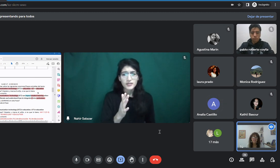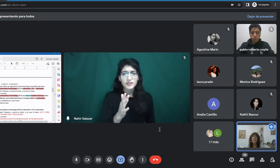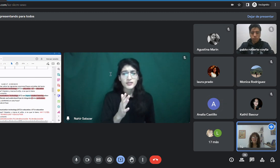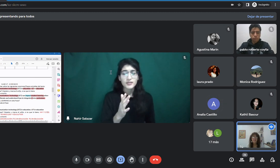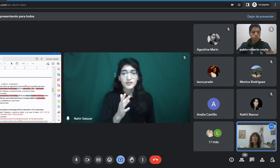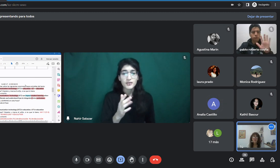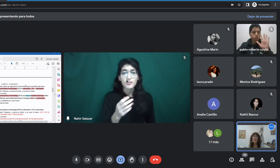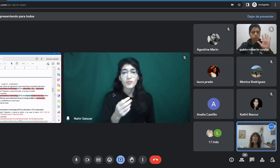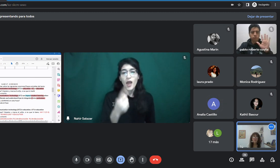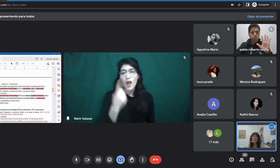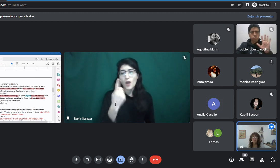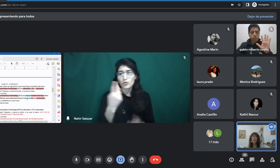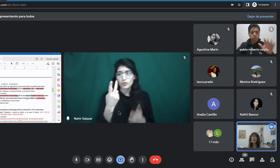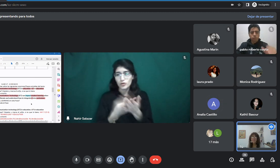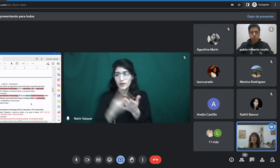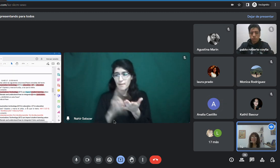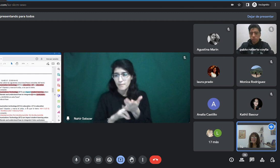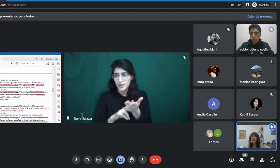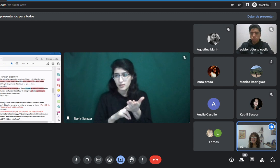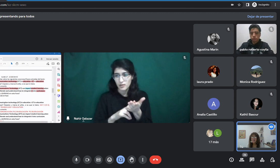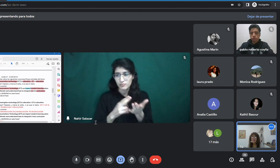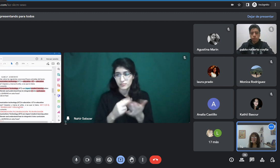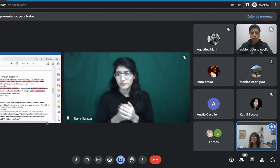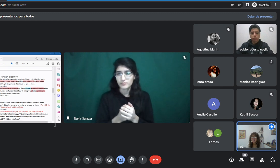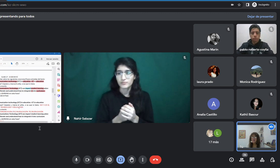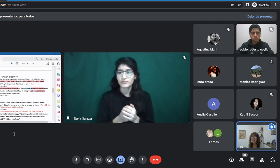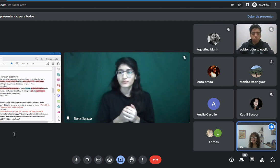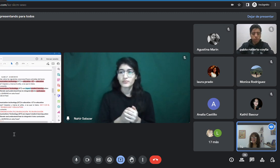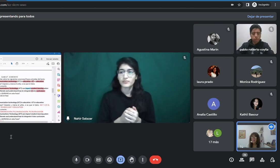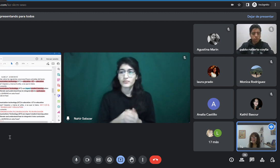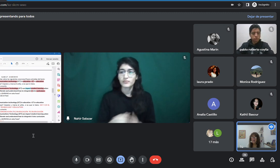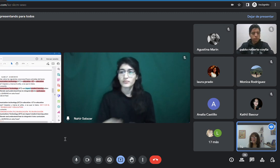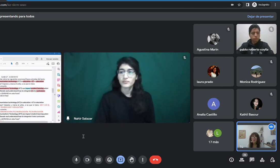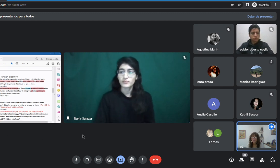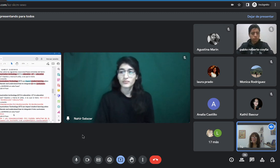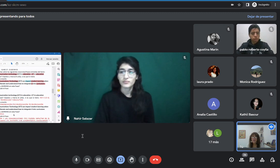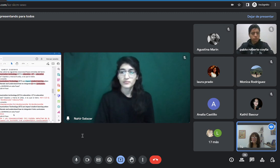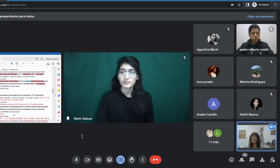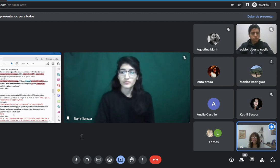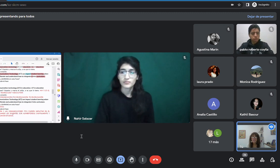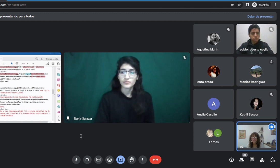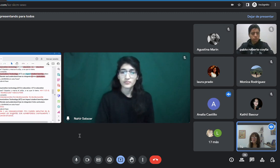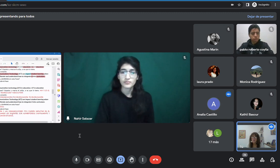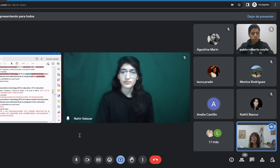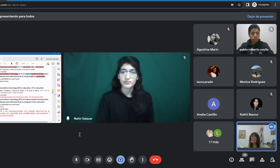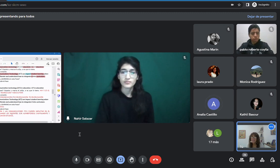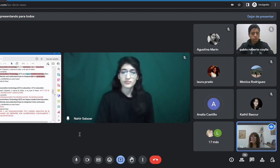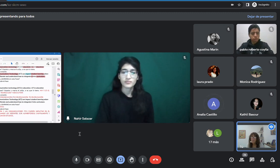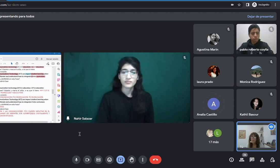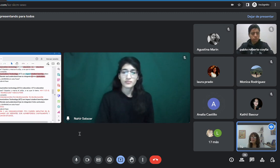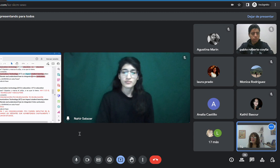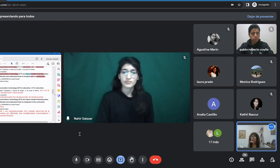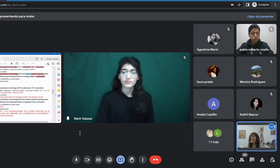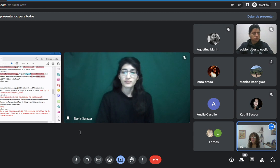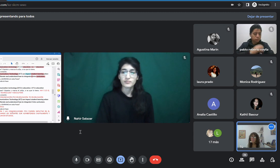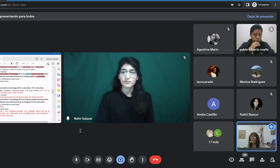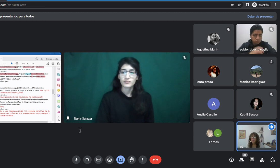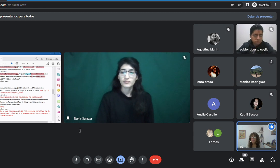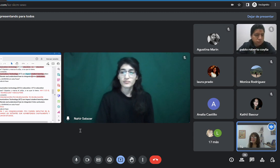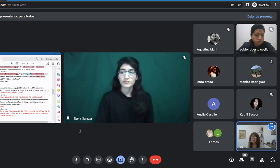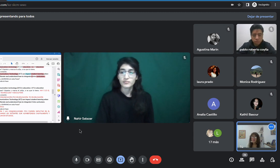tenían, tomaban la sigla y ahí están marcados. Y acá están las traducciones, ¿sí?